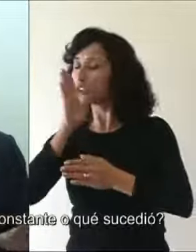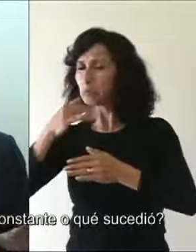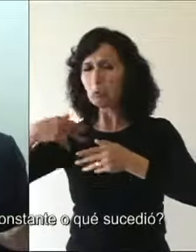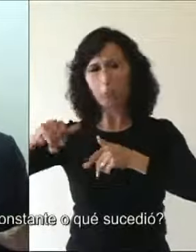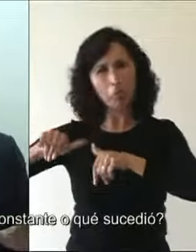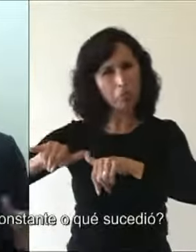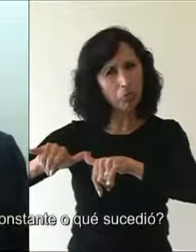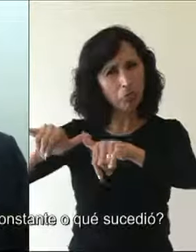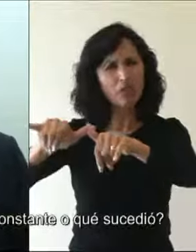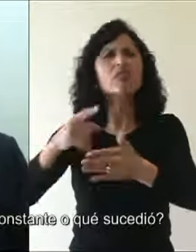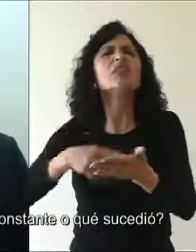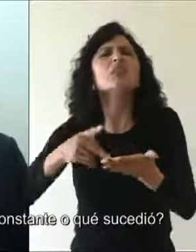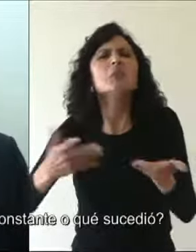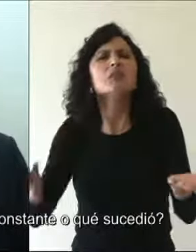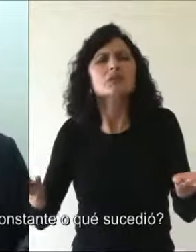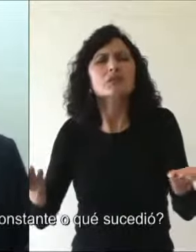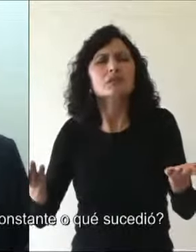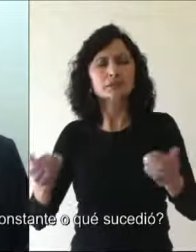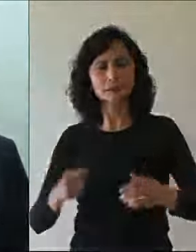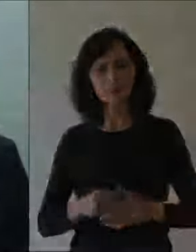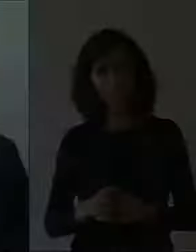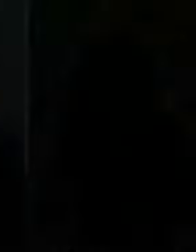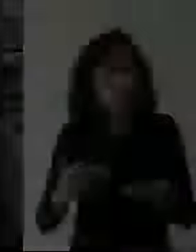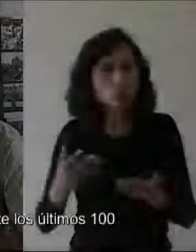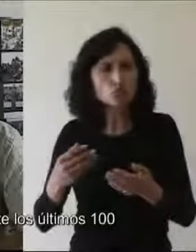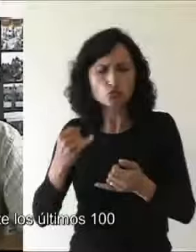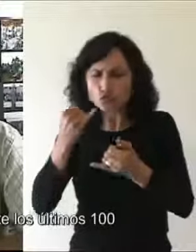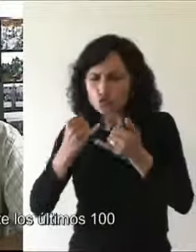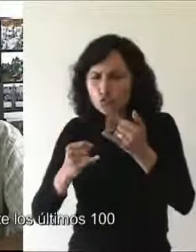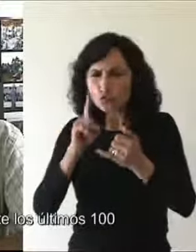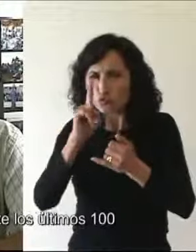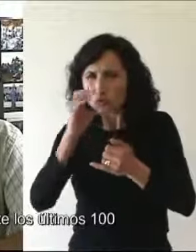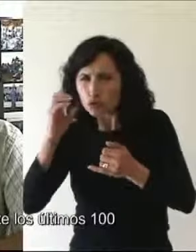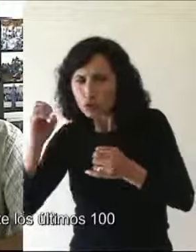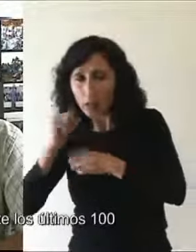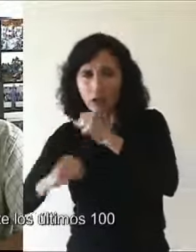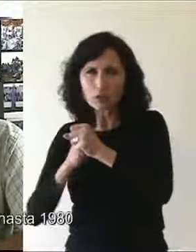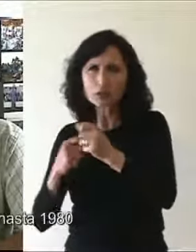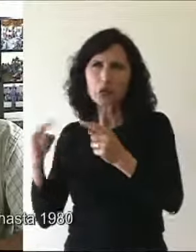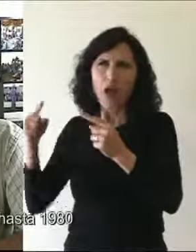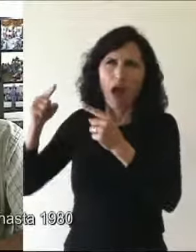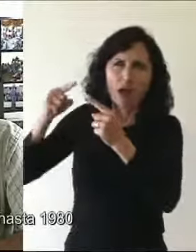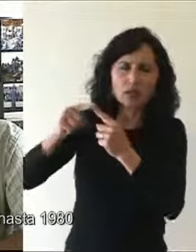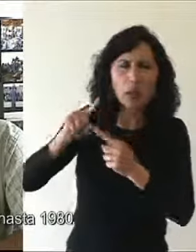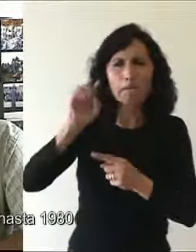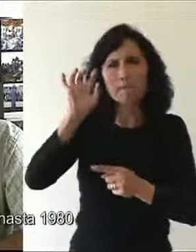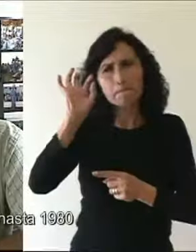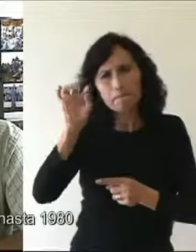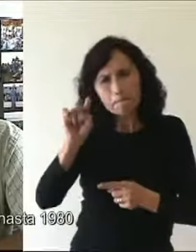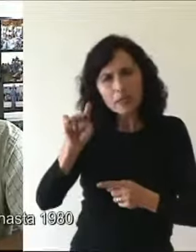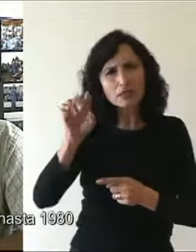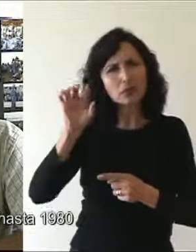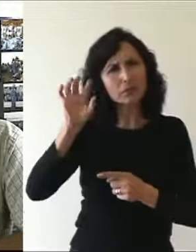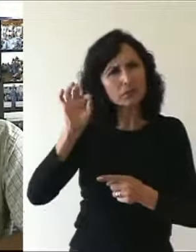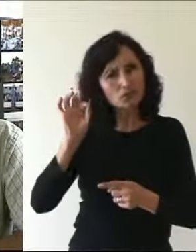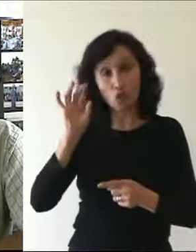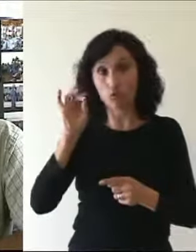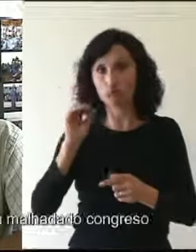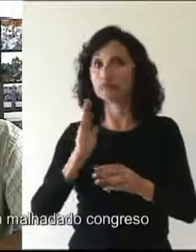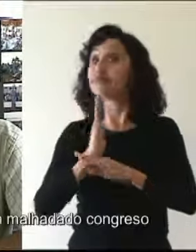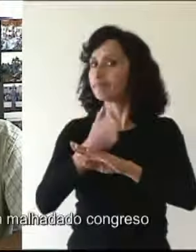fue constante o qué sucedió? ¿Qué pasó? Durante los últimos 100 años, hasta